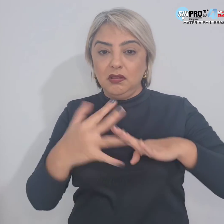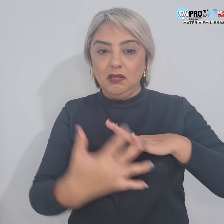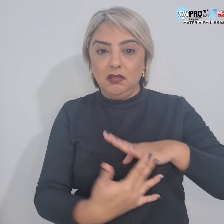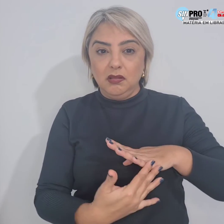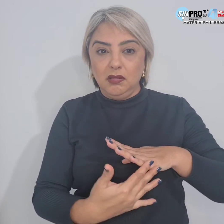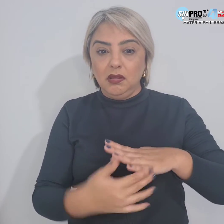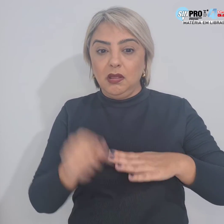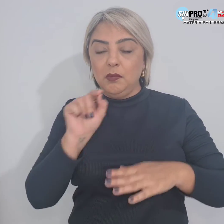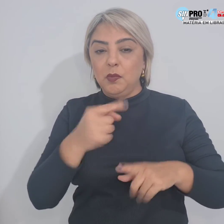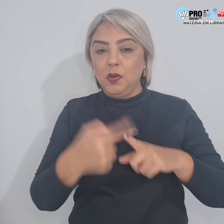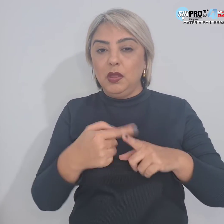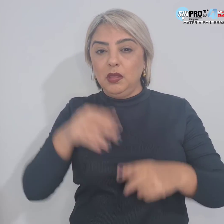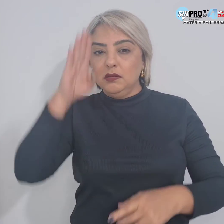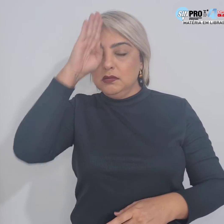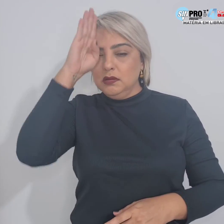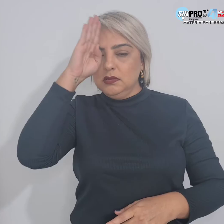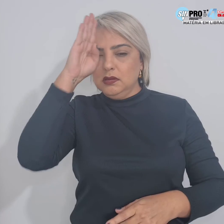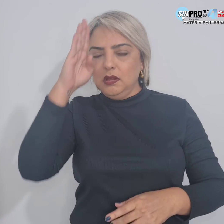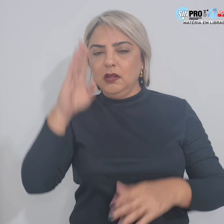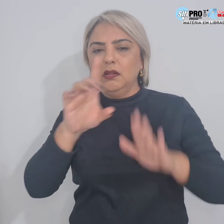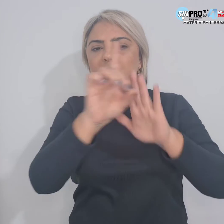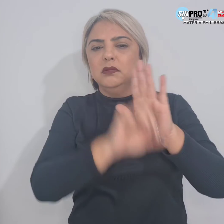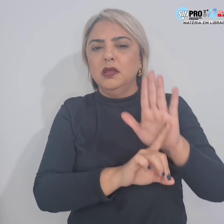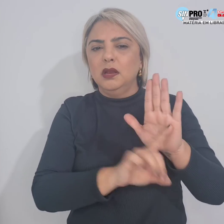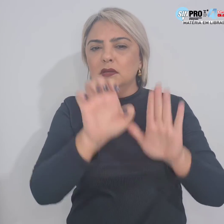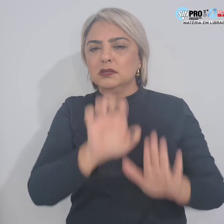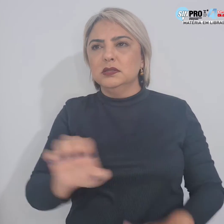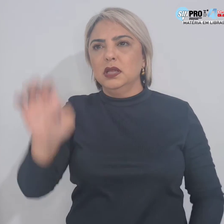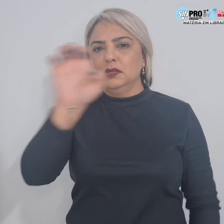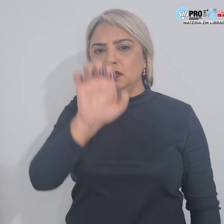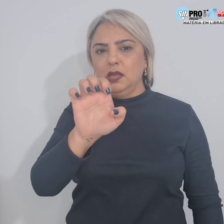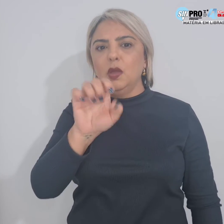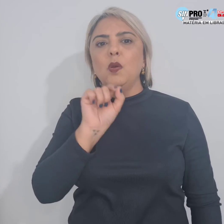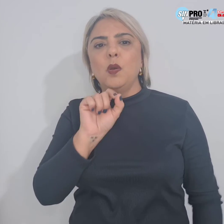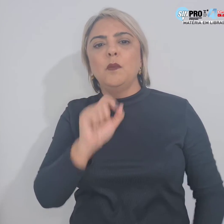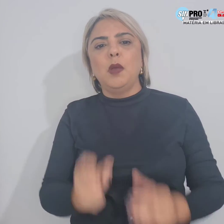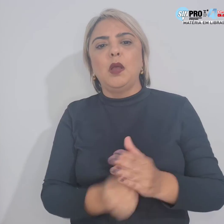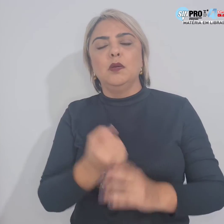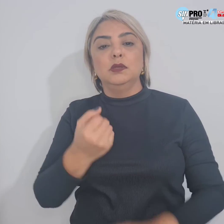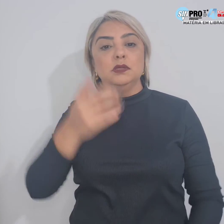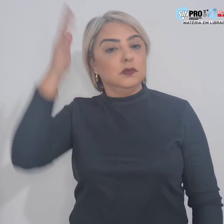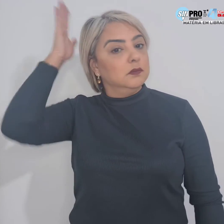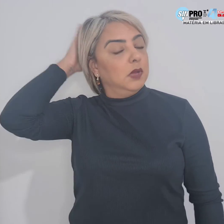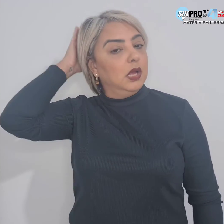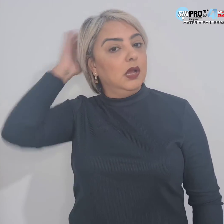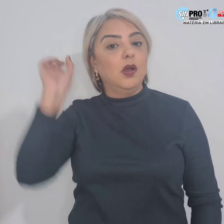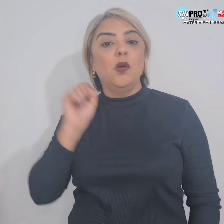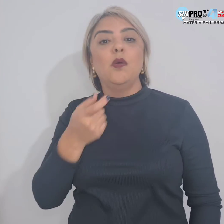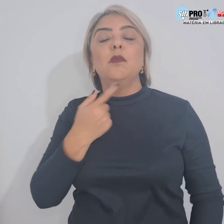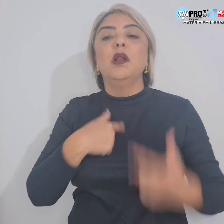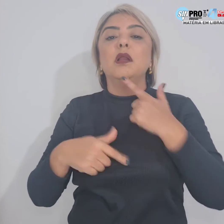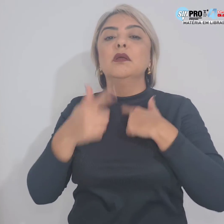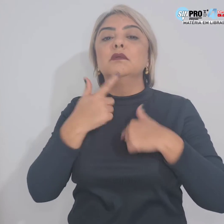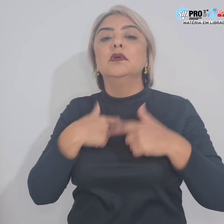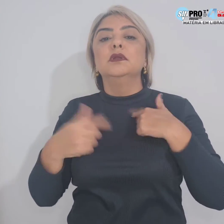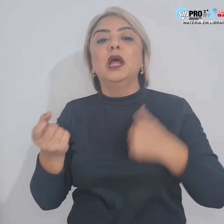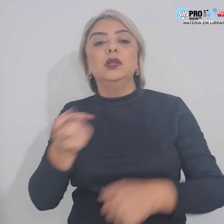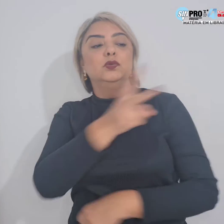considerada essencial, seja por decreto estadual, como aconteceu no Pará, ou pela vontade dos